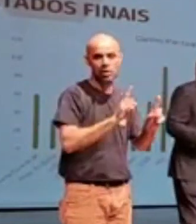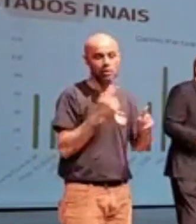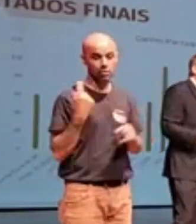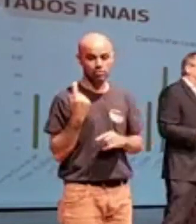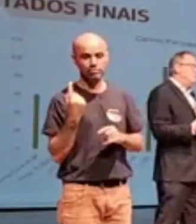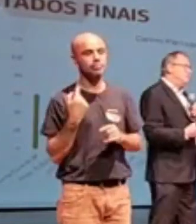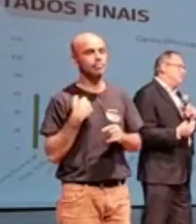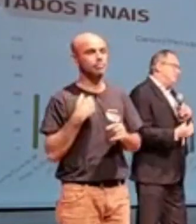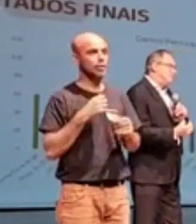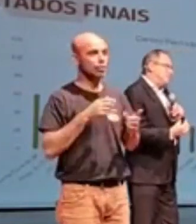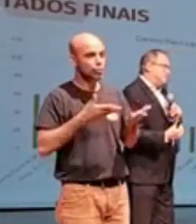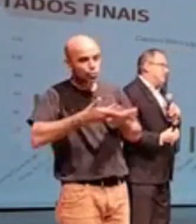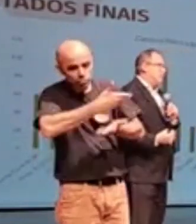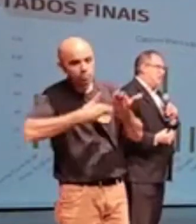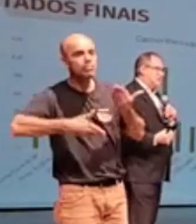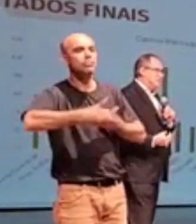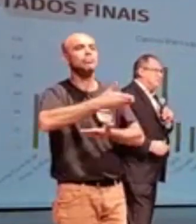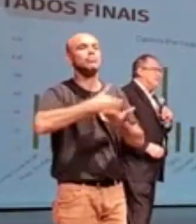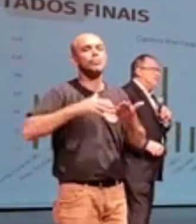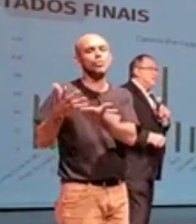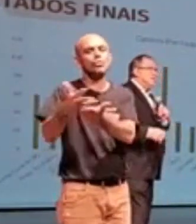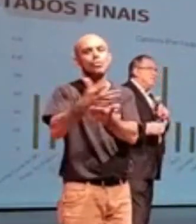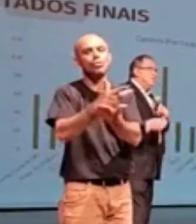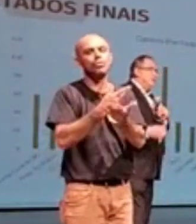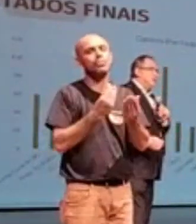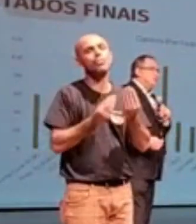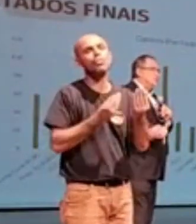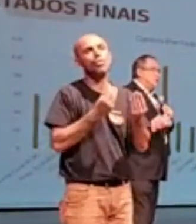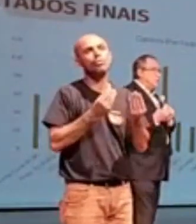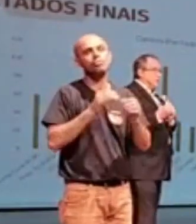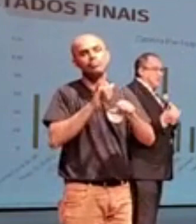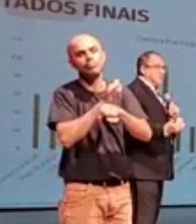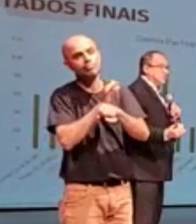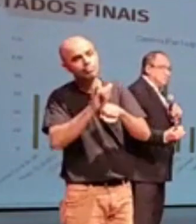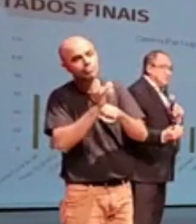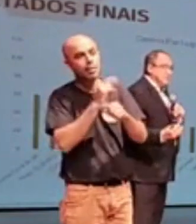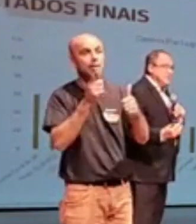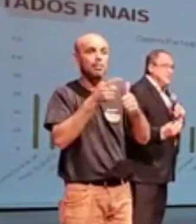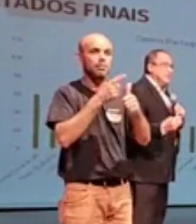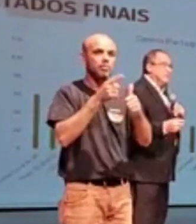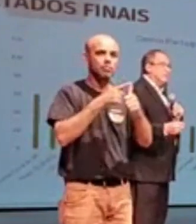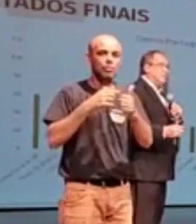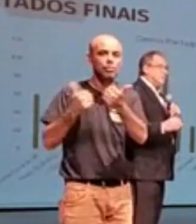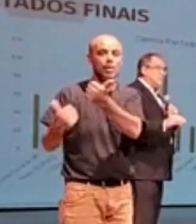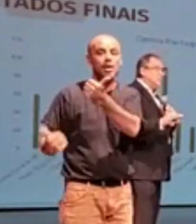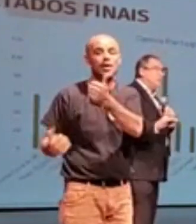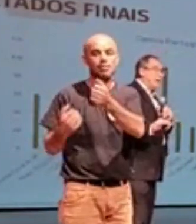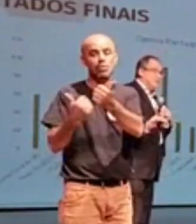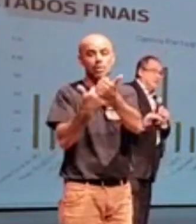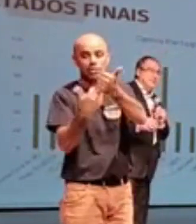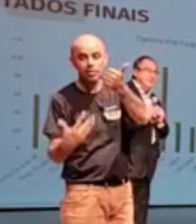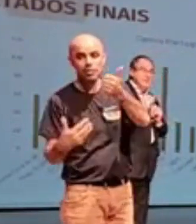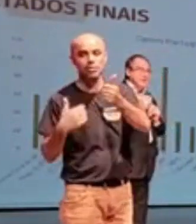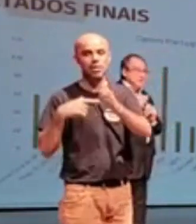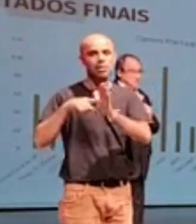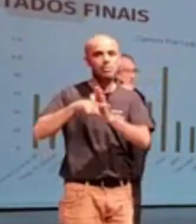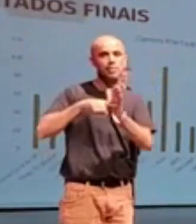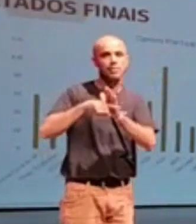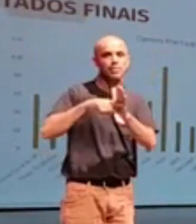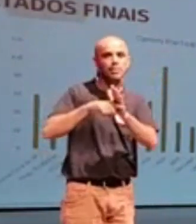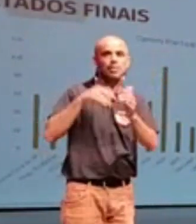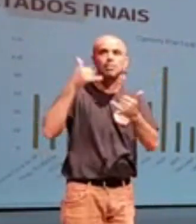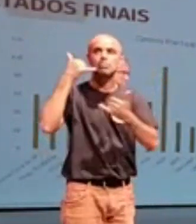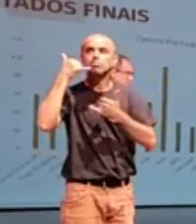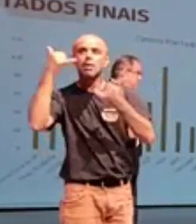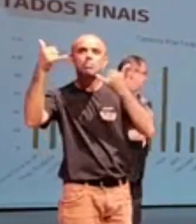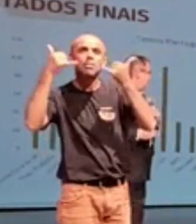grande social. Então, como a gente vai fazer para fazer essa coleta? Primeiro, a gente conseguiu um assistente de pesquisa que ficava de cão de guarda, ele ficava ligando,